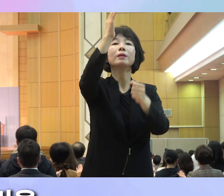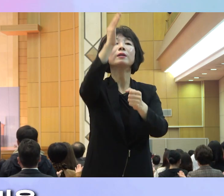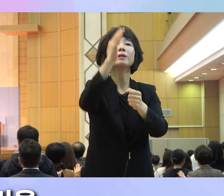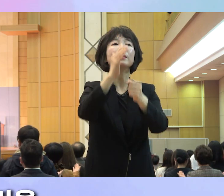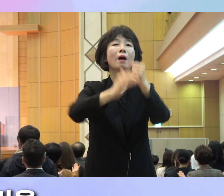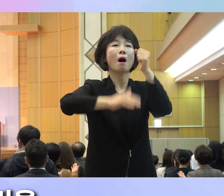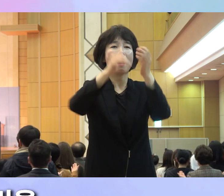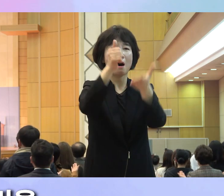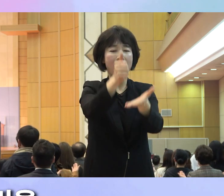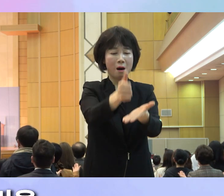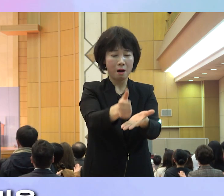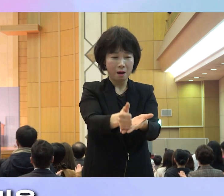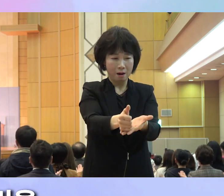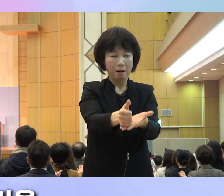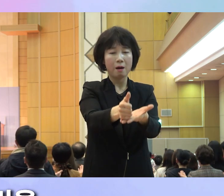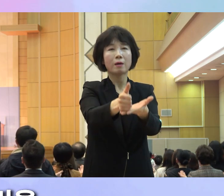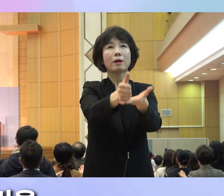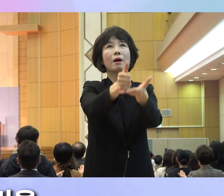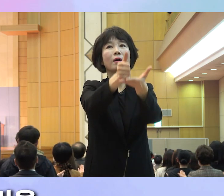좋으신